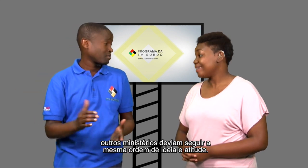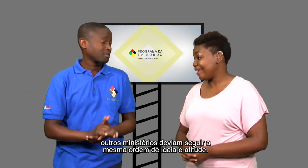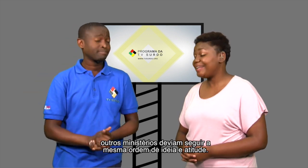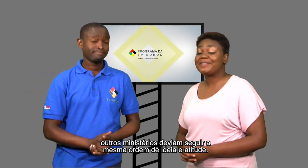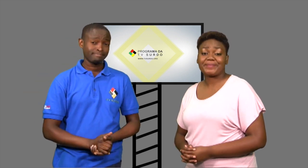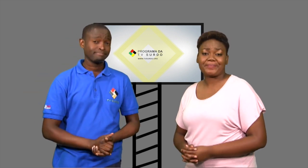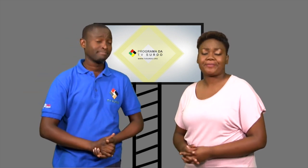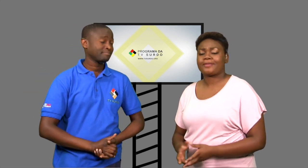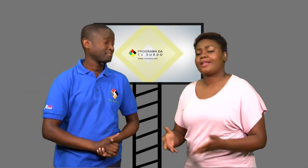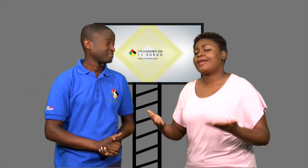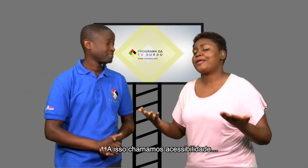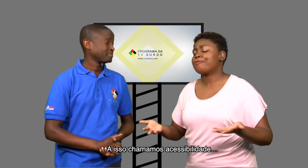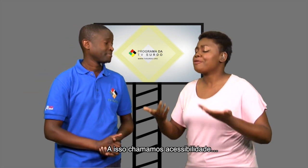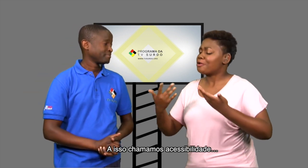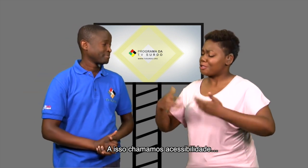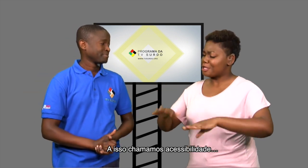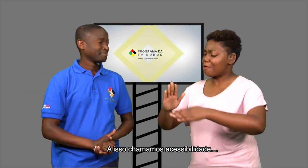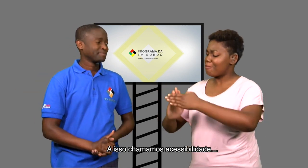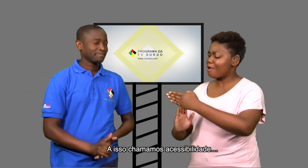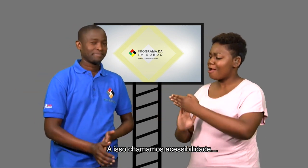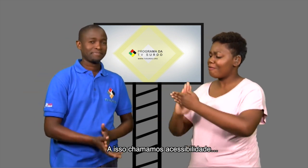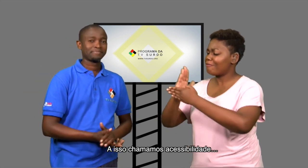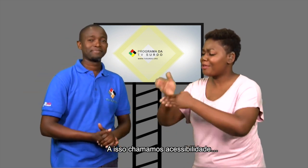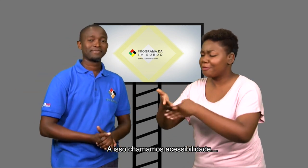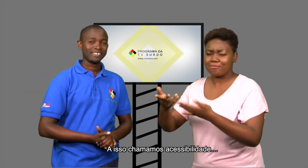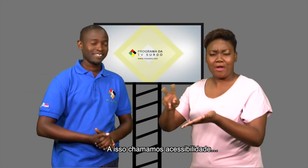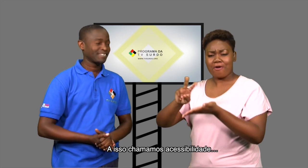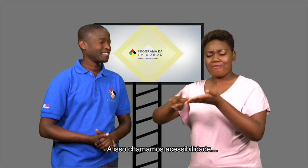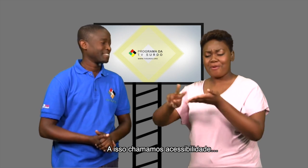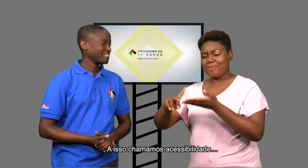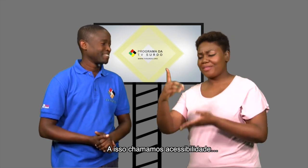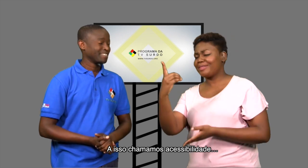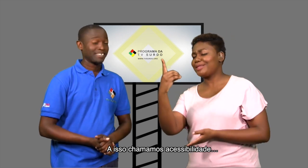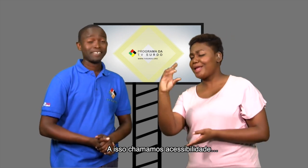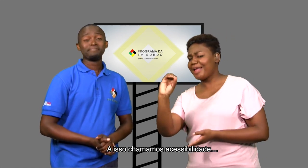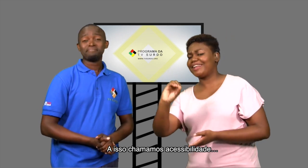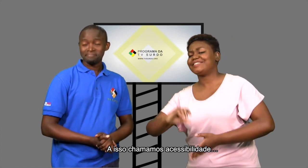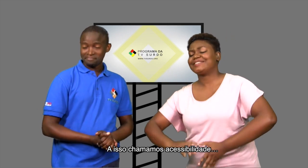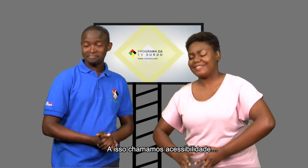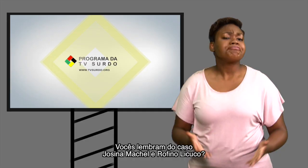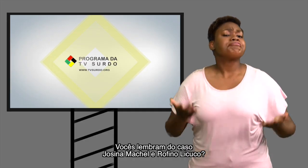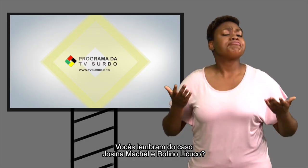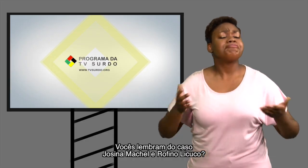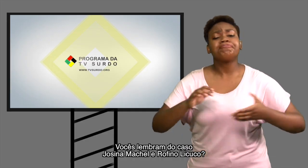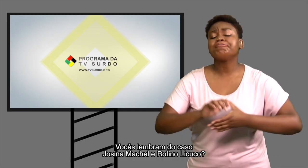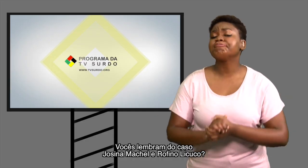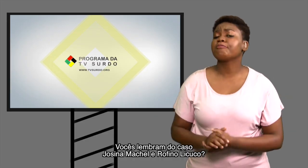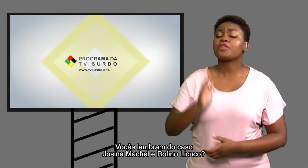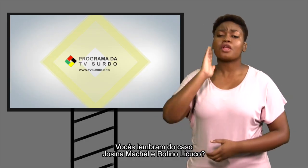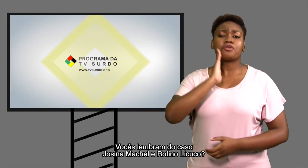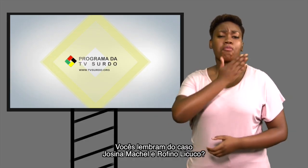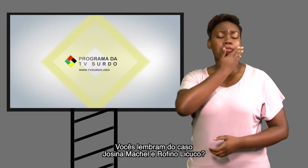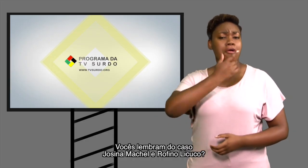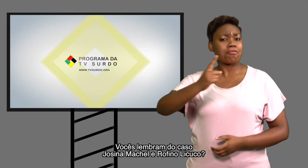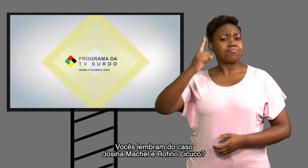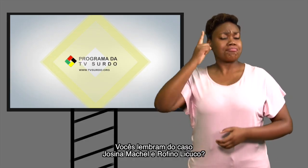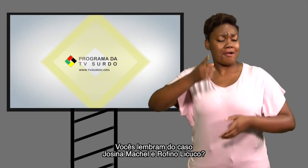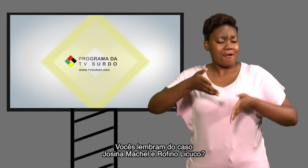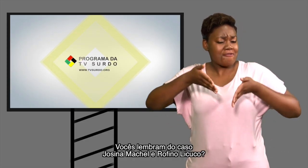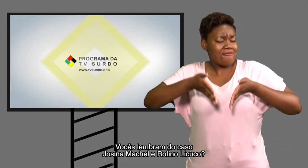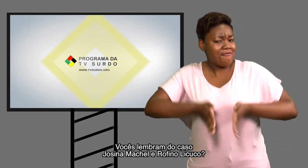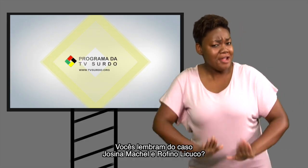atitude. A isso chamamos de acessibilidade. Nota 20. Vocês lembram do